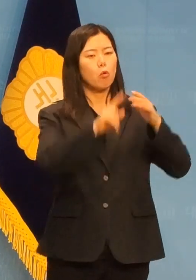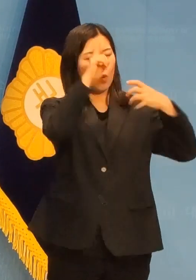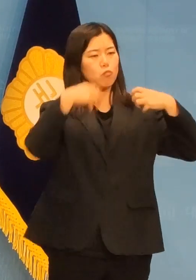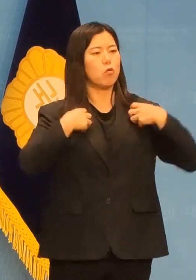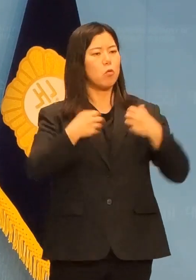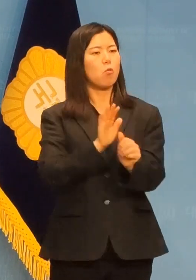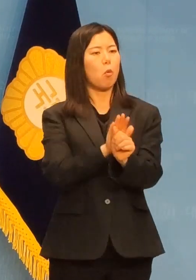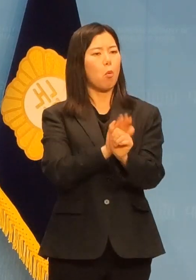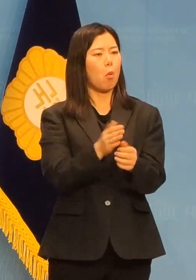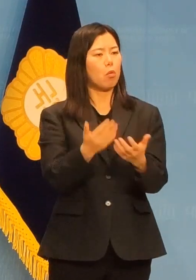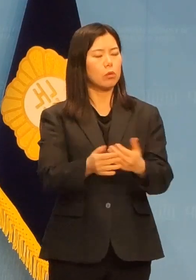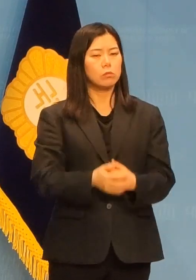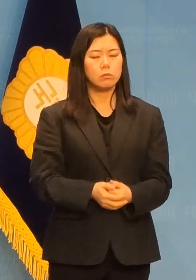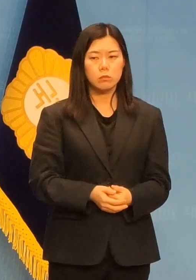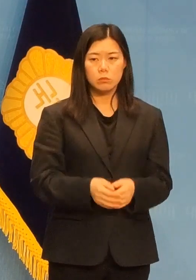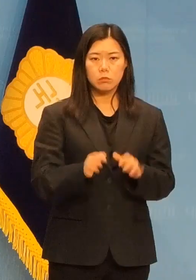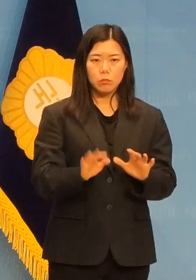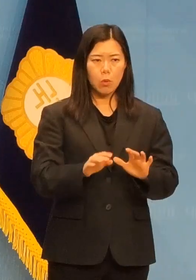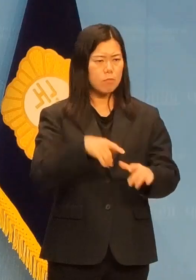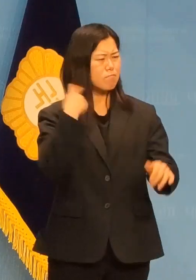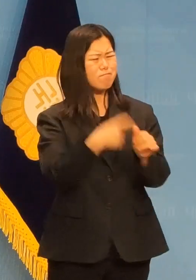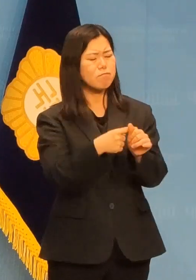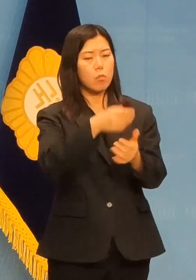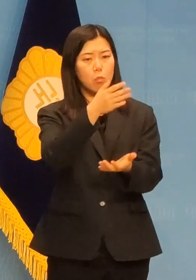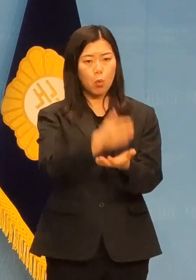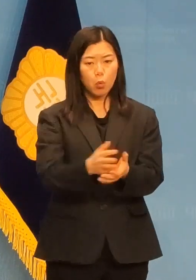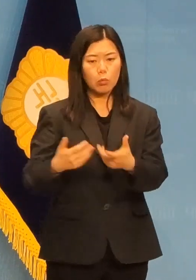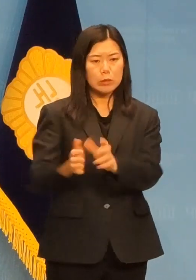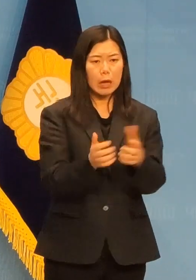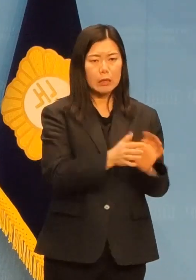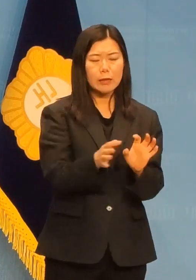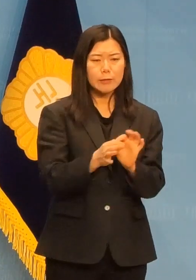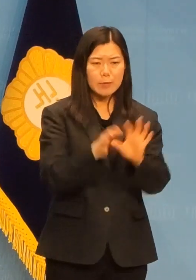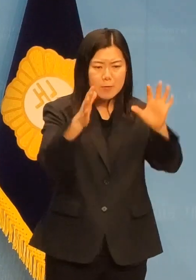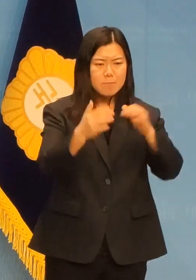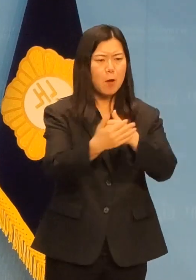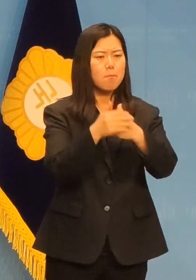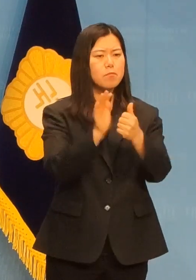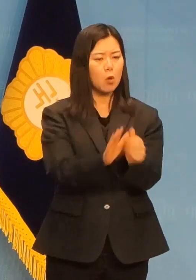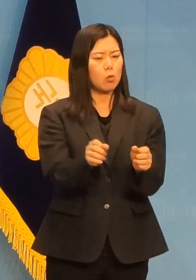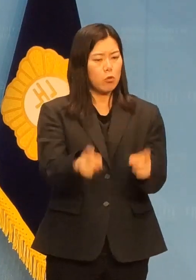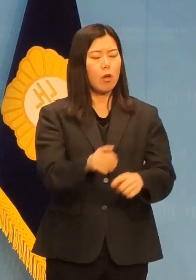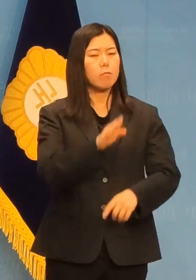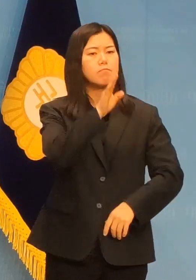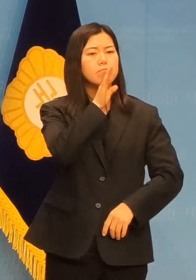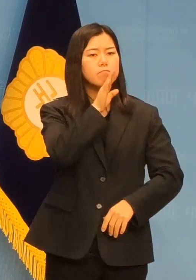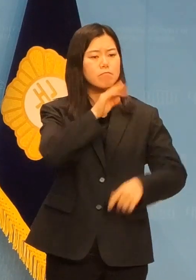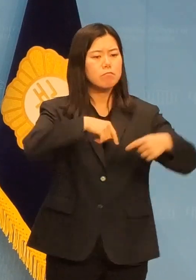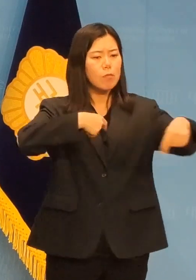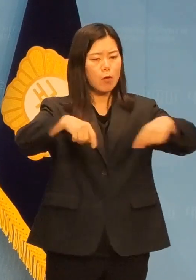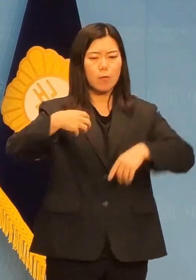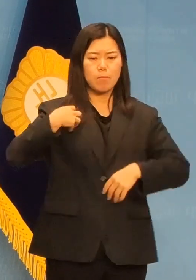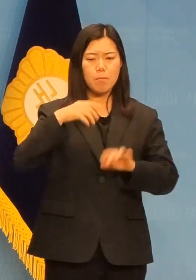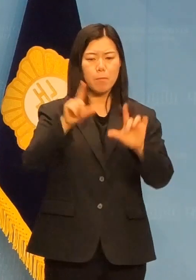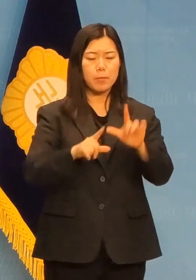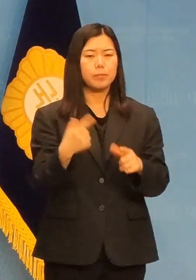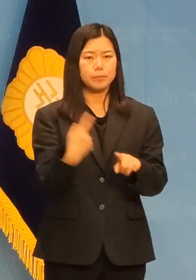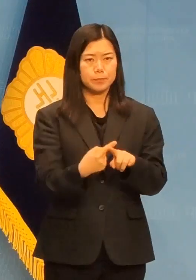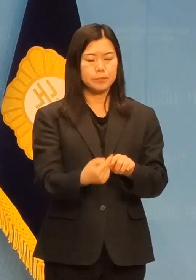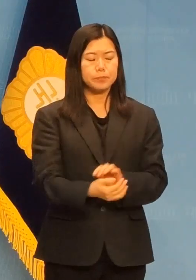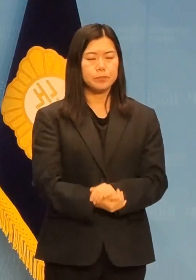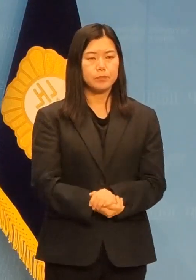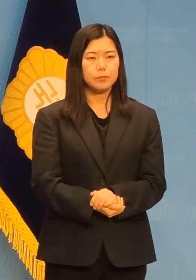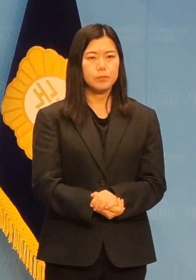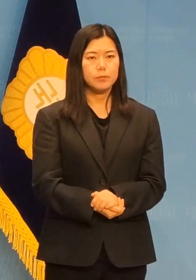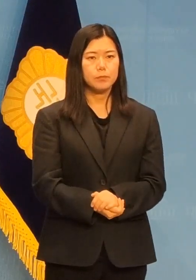것이라면 비난이 아닌 초당적 협력의 기회로 삼는 것이 책임 있는 정치의 자세입니다.